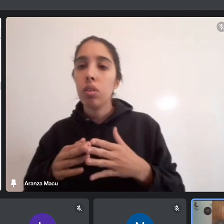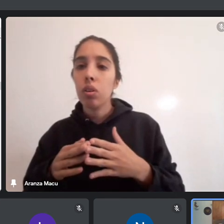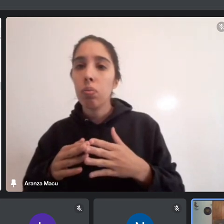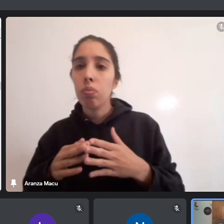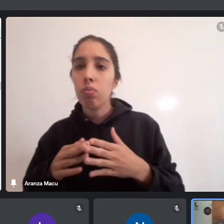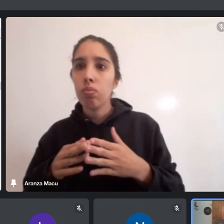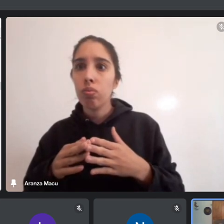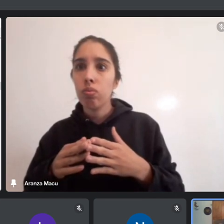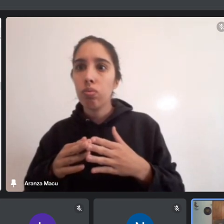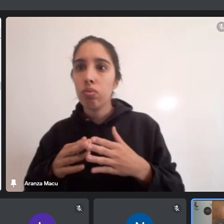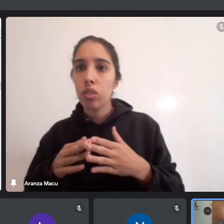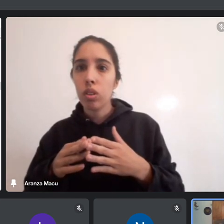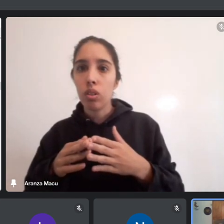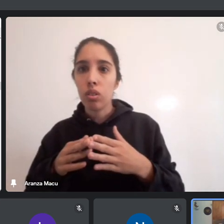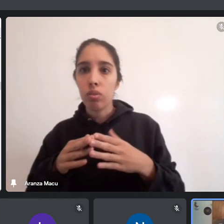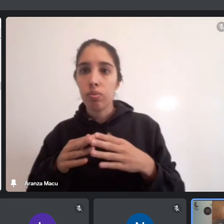para agregar información.